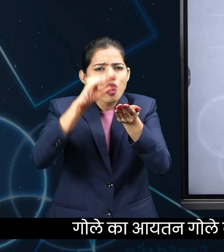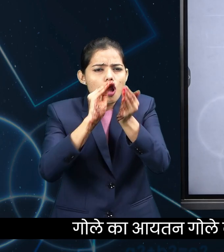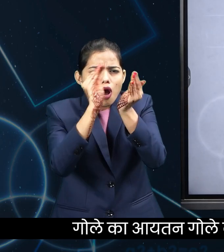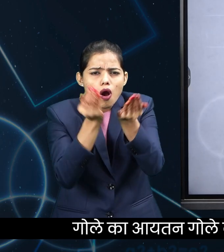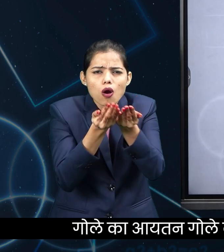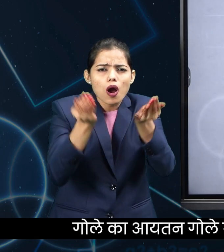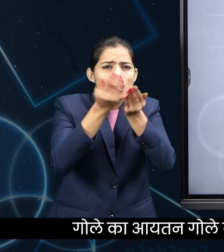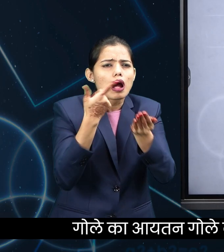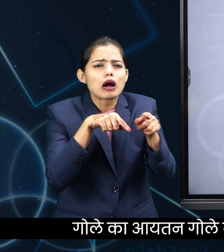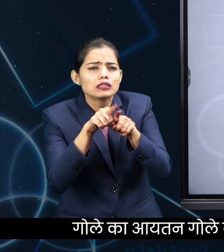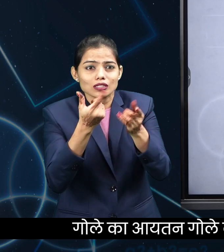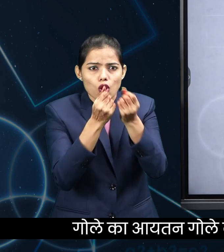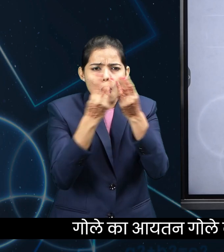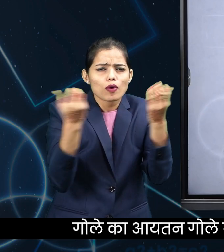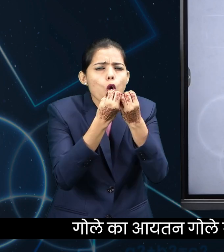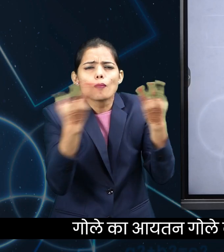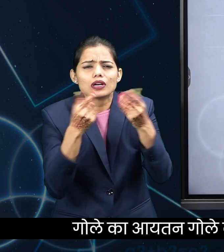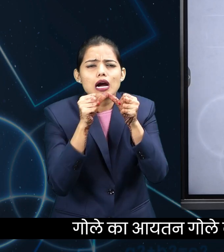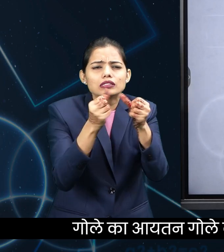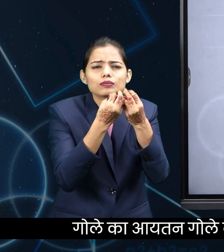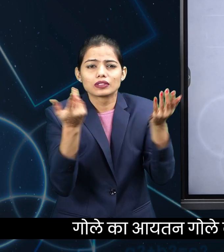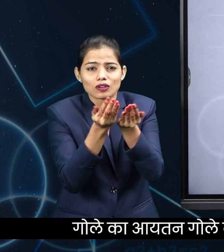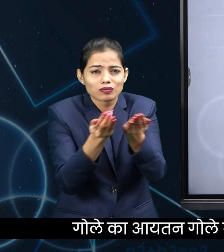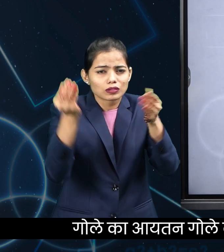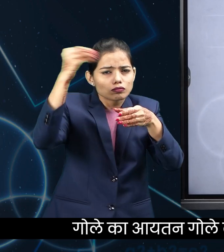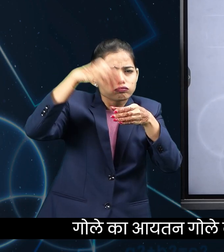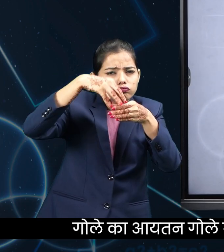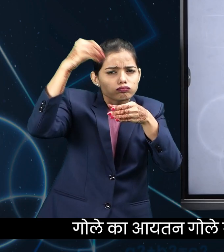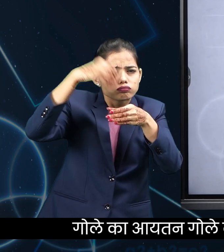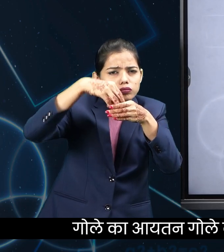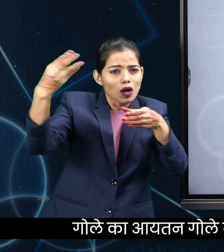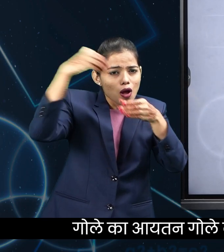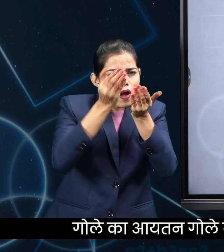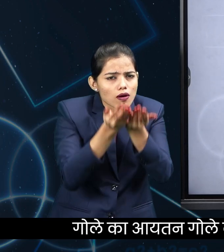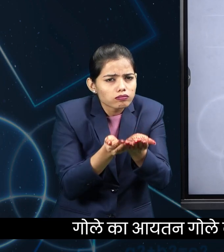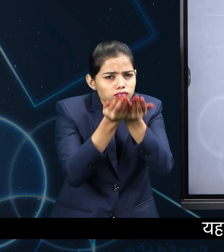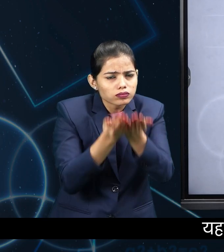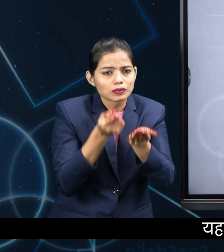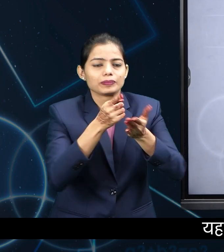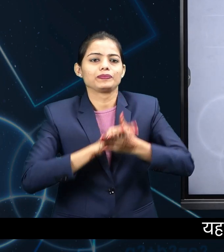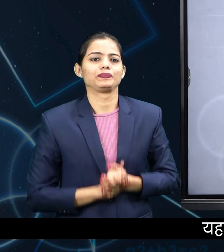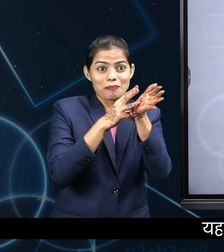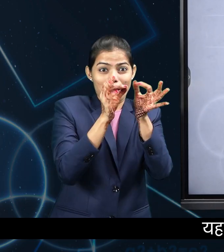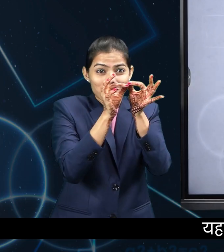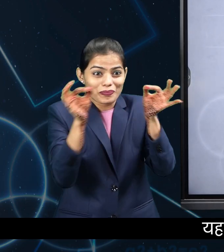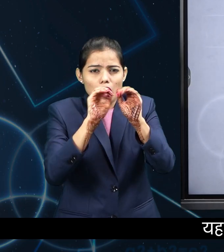के आकार के अंदर की जगह या क्षमता को दर्शाता है। यह मापता है कि